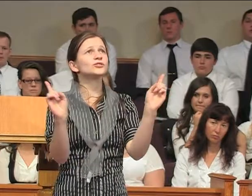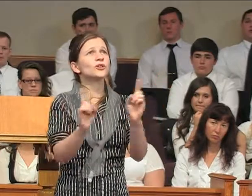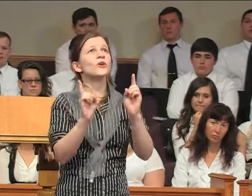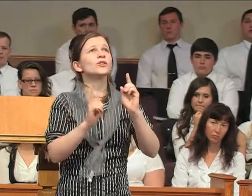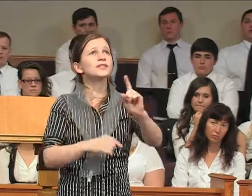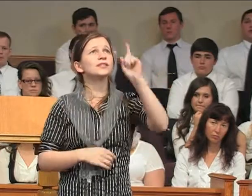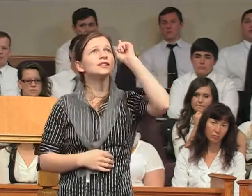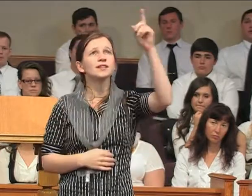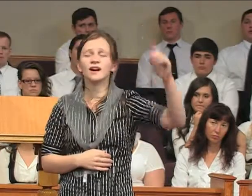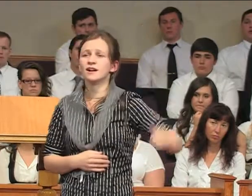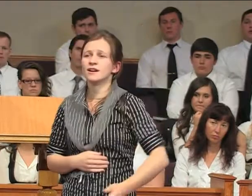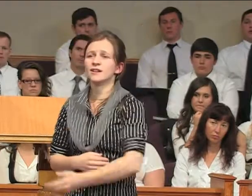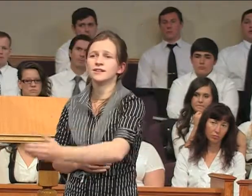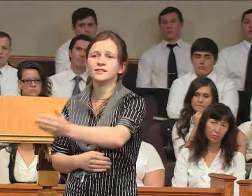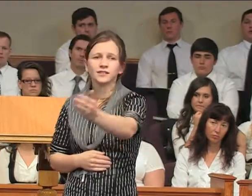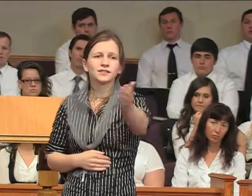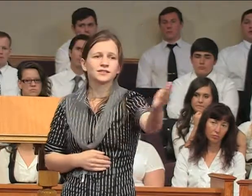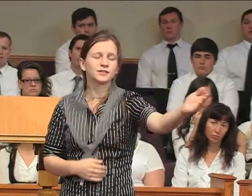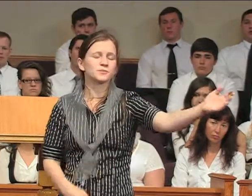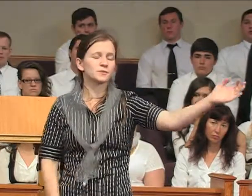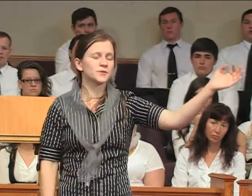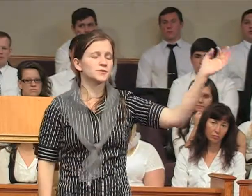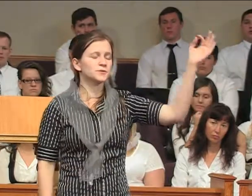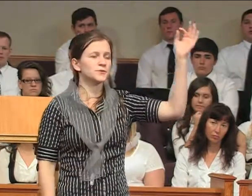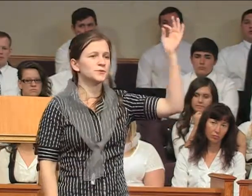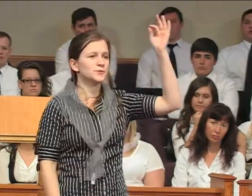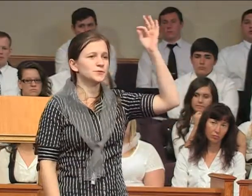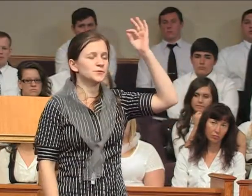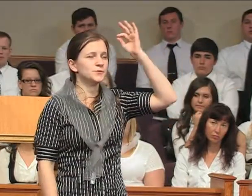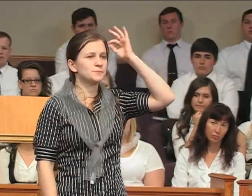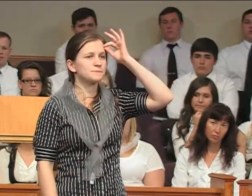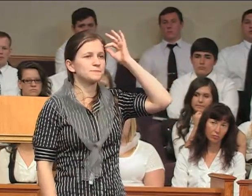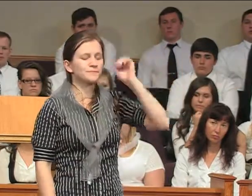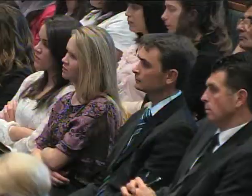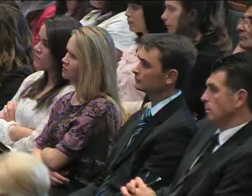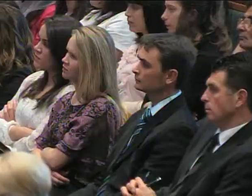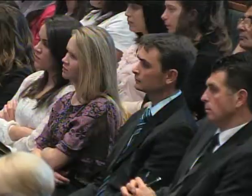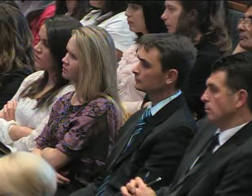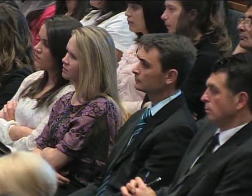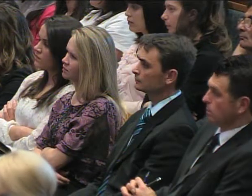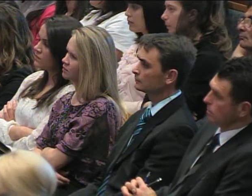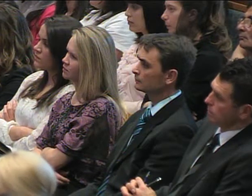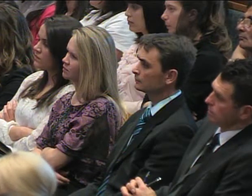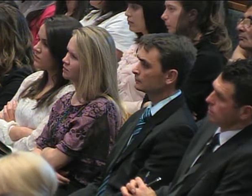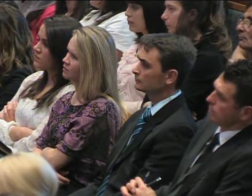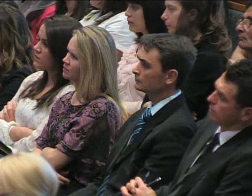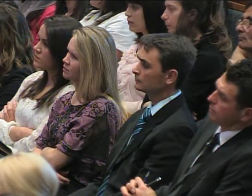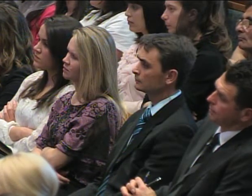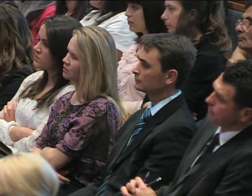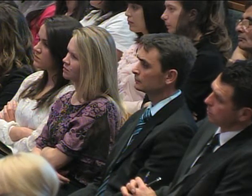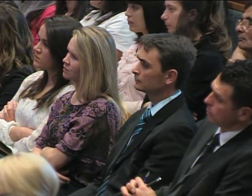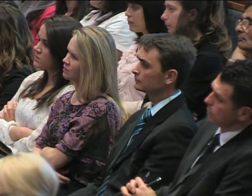что и я их вспомню. И войдут они в